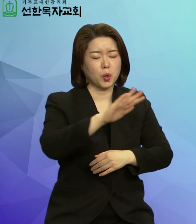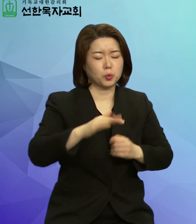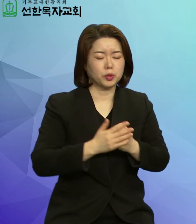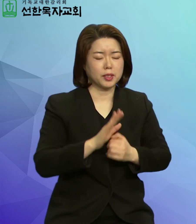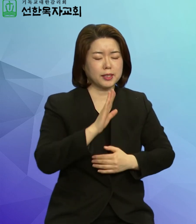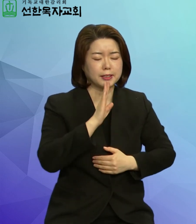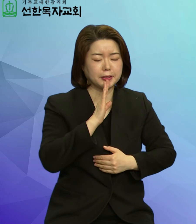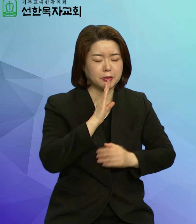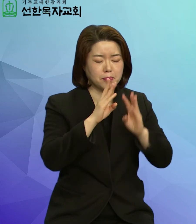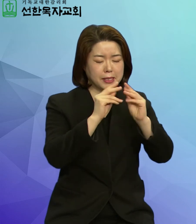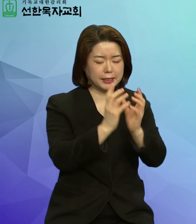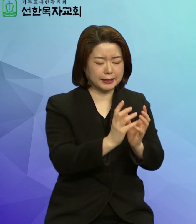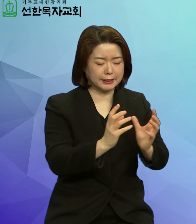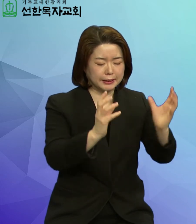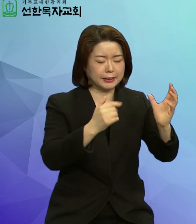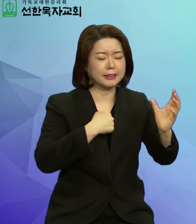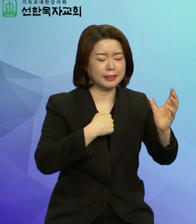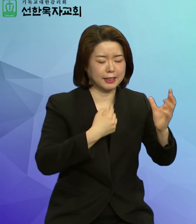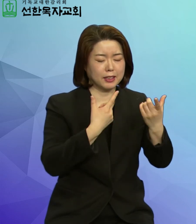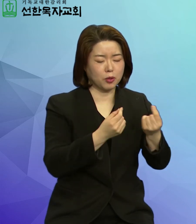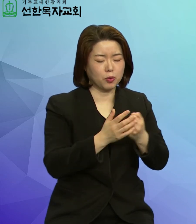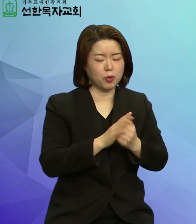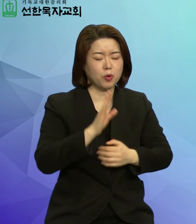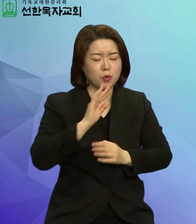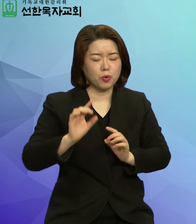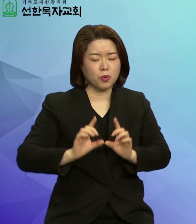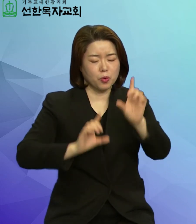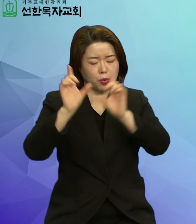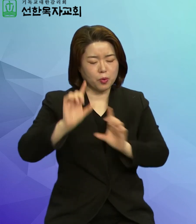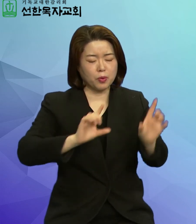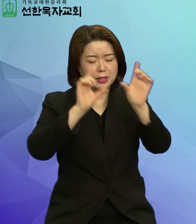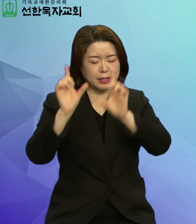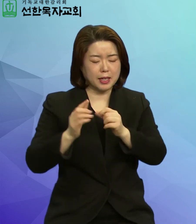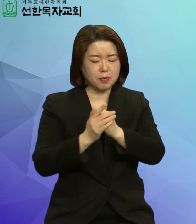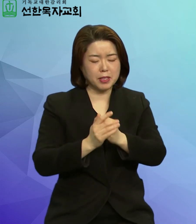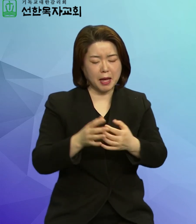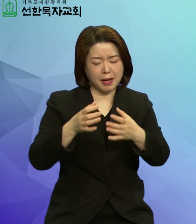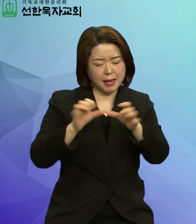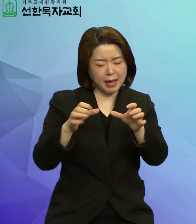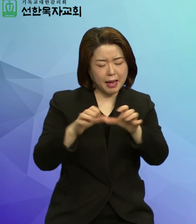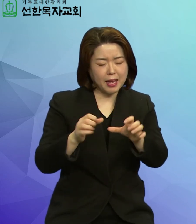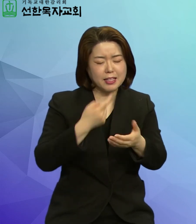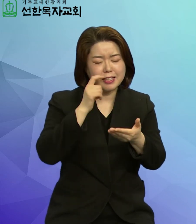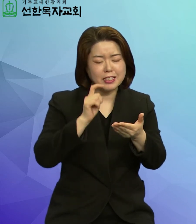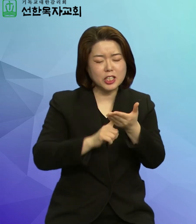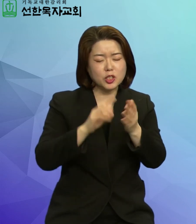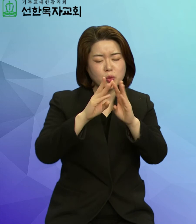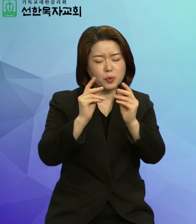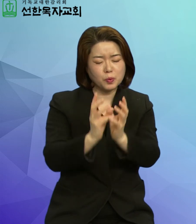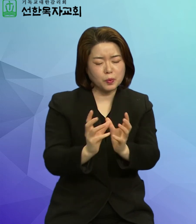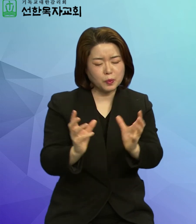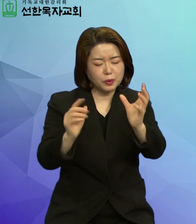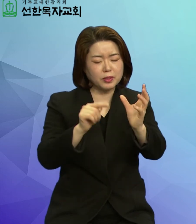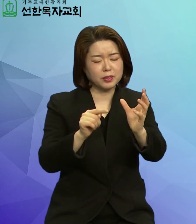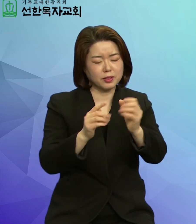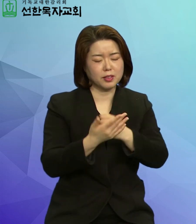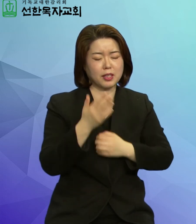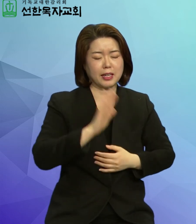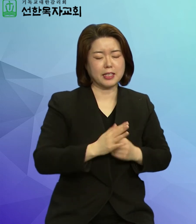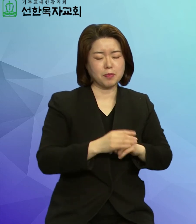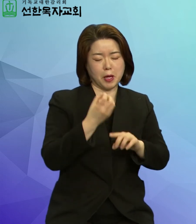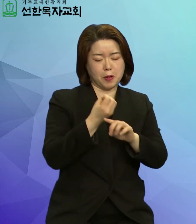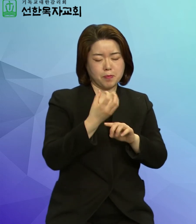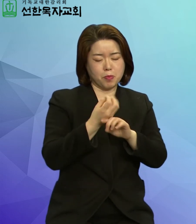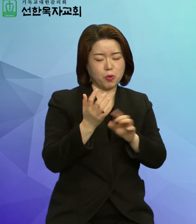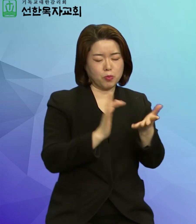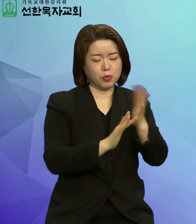우리가 정말 질그릇 같고 우리의 삶의 현실 자체가 깨지기 쉬운 질그릇입니다. 그러나